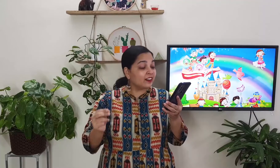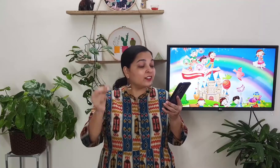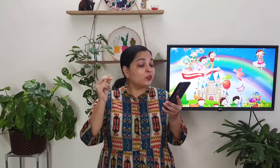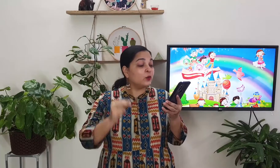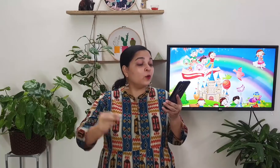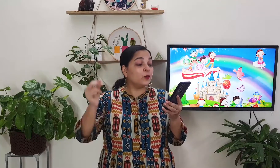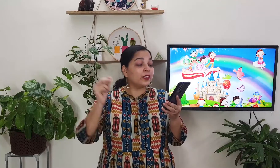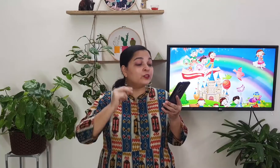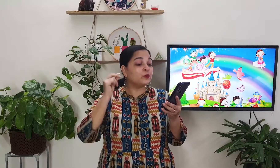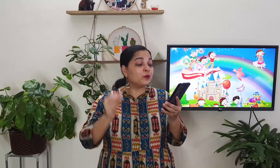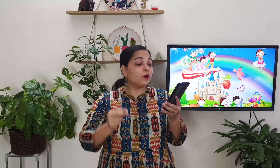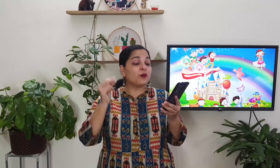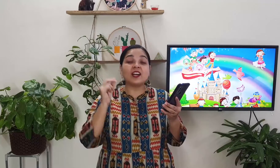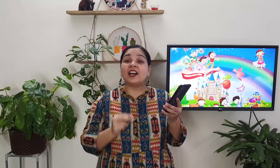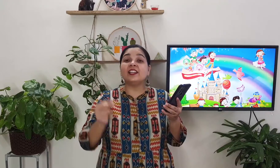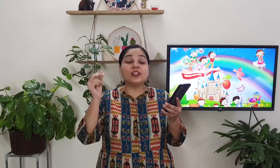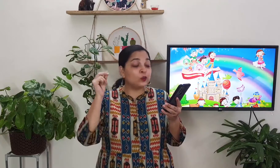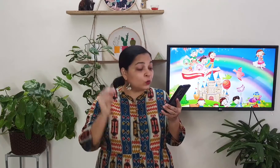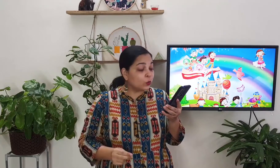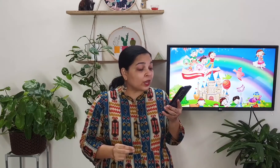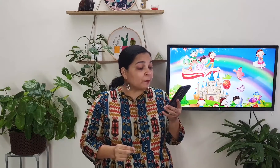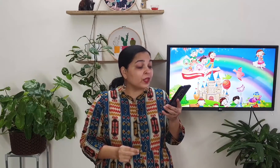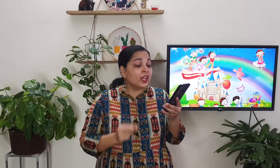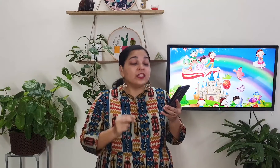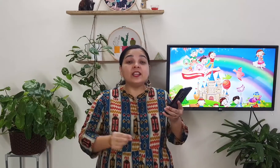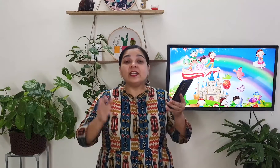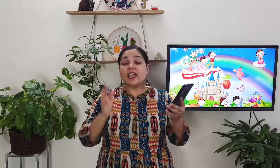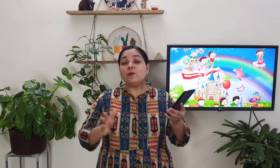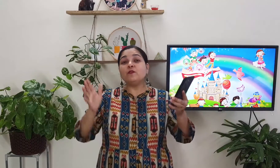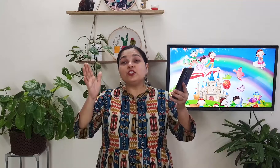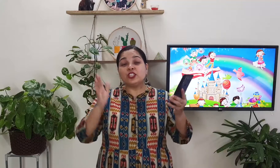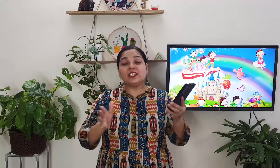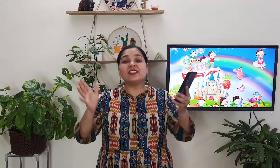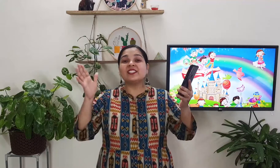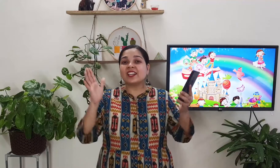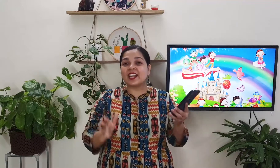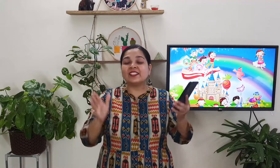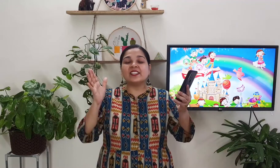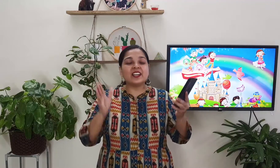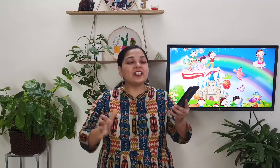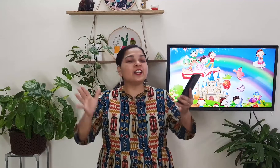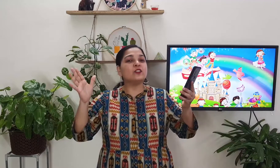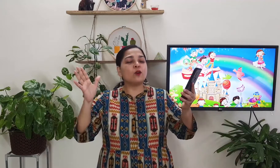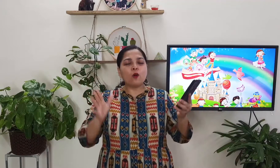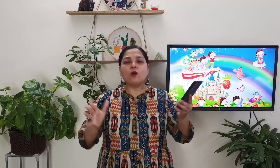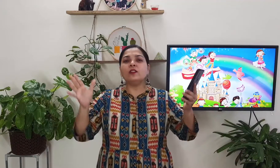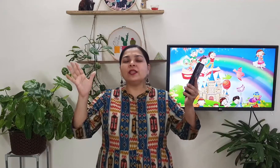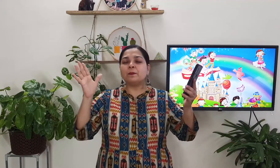வல்லமை இயேசுவின் பெயரில் நமக்கு கிடைக்கிறது. தேவ தூதர்கள் கூட இவ்வளவான பெரிய வல்லமை அதிகாரம்